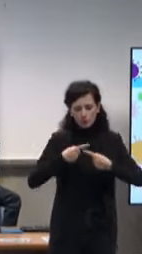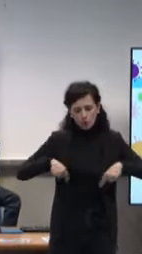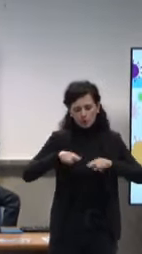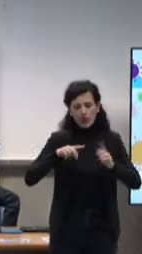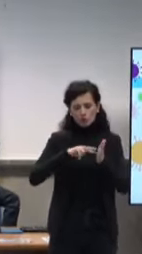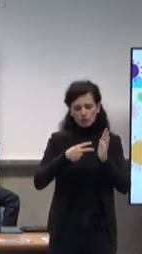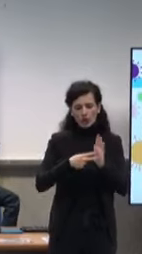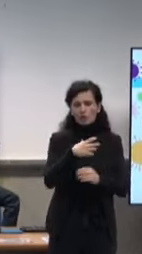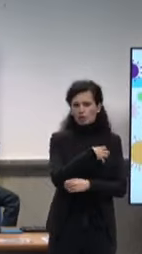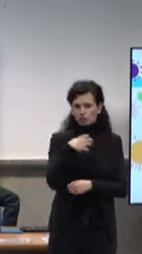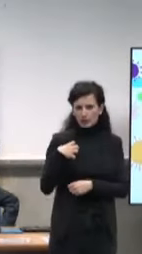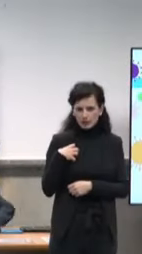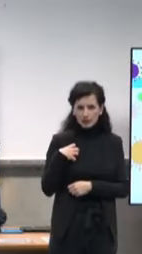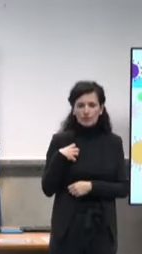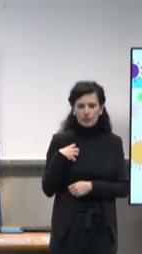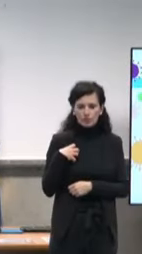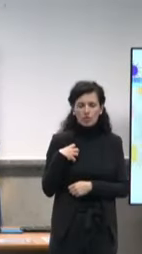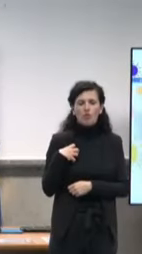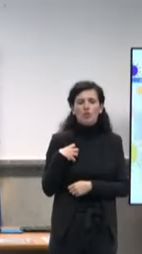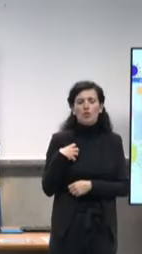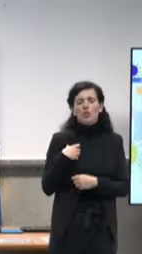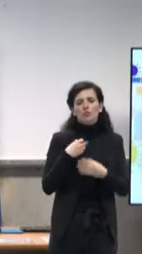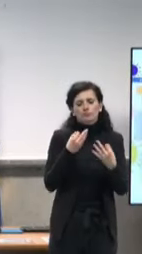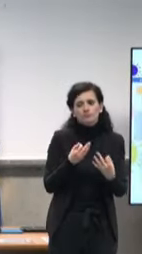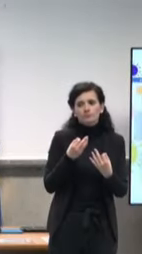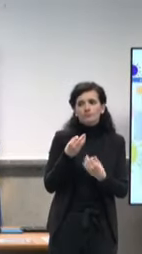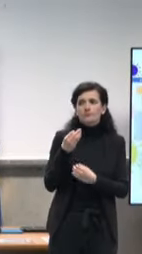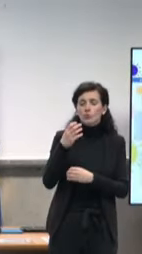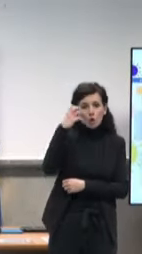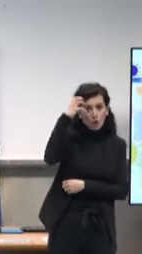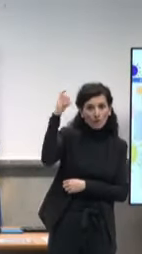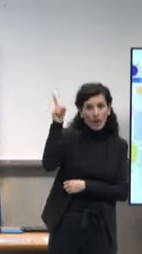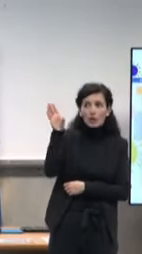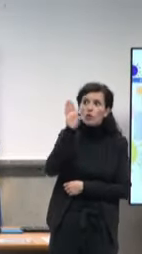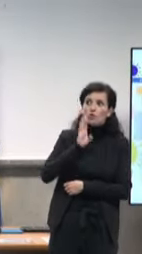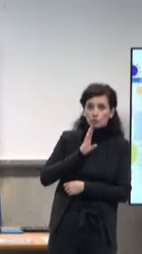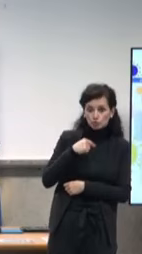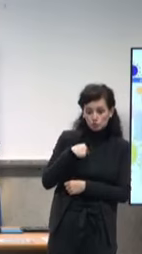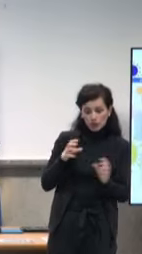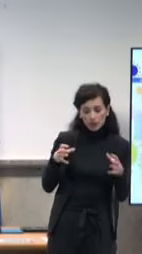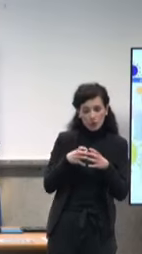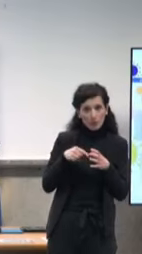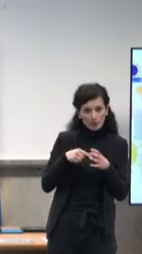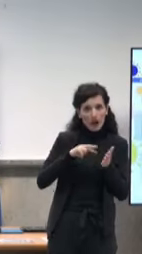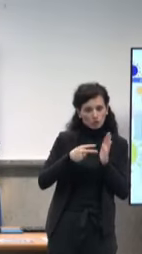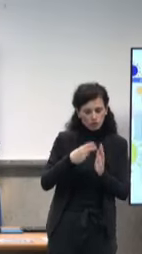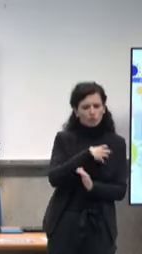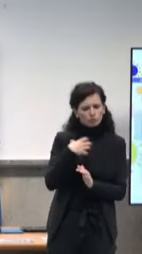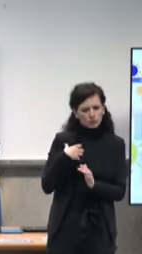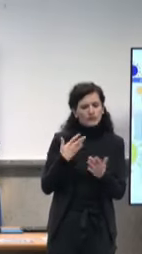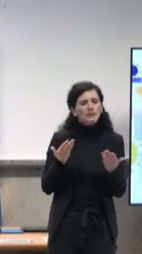suggerite poi adottate certamente dalla nelle autorità di governo prevede che